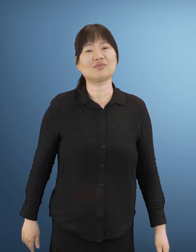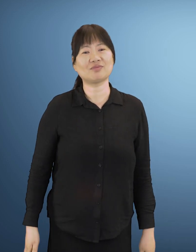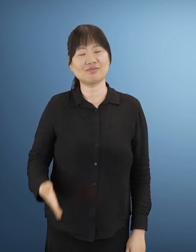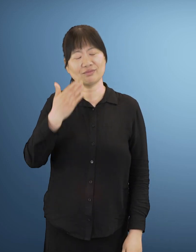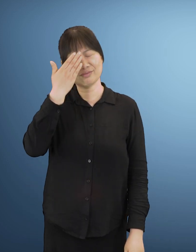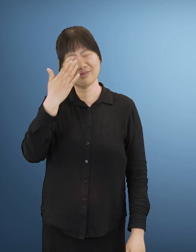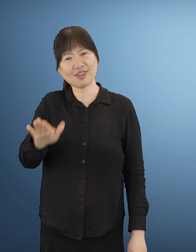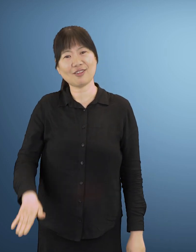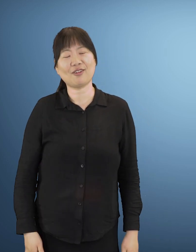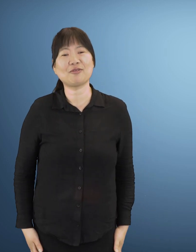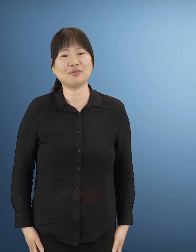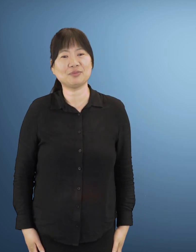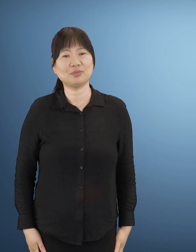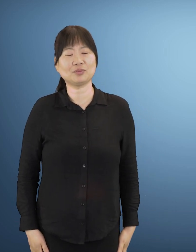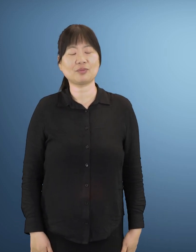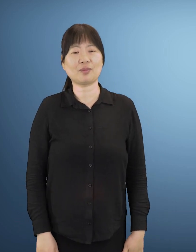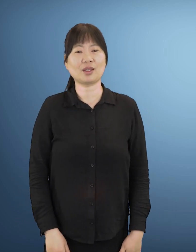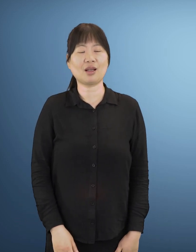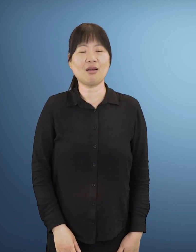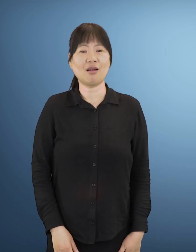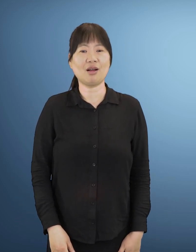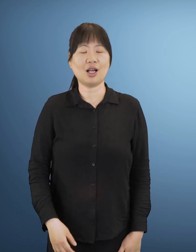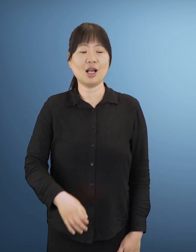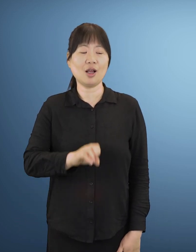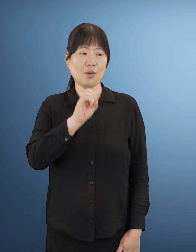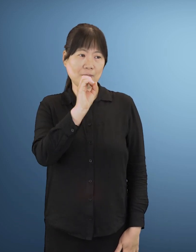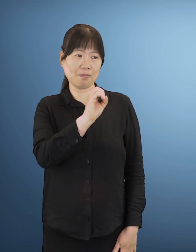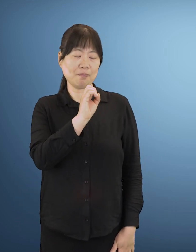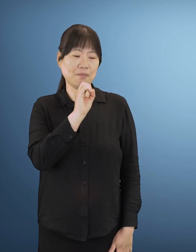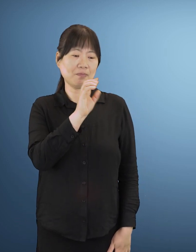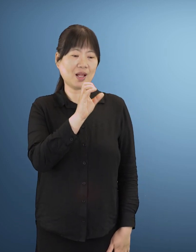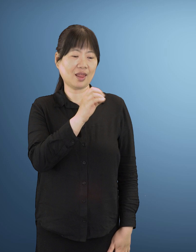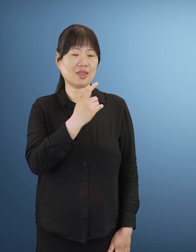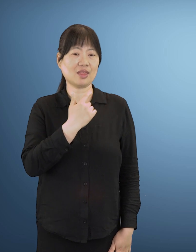48절. 말하던